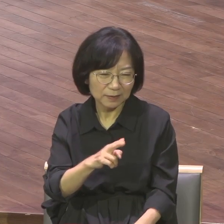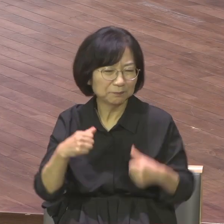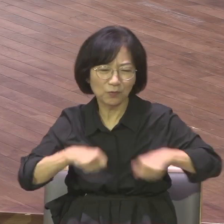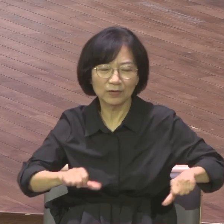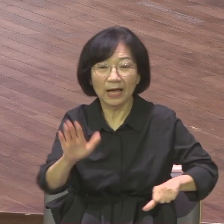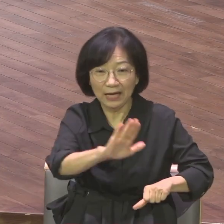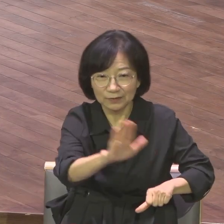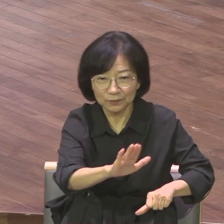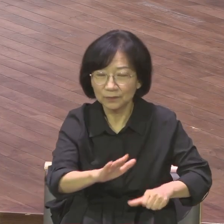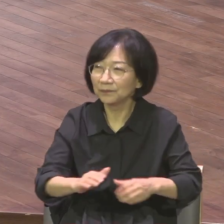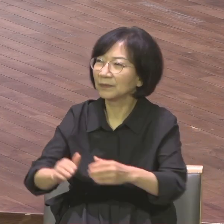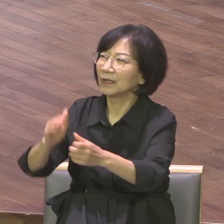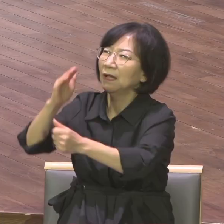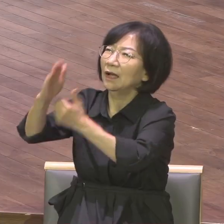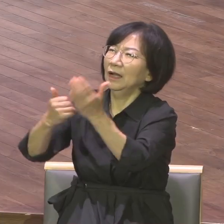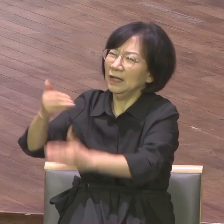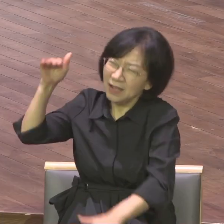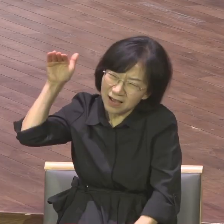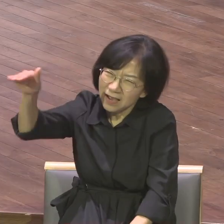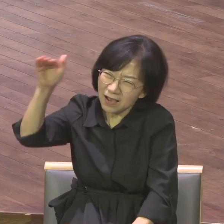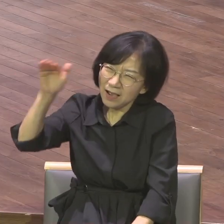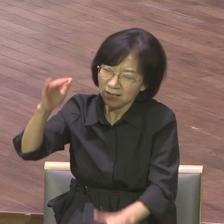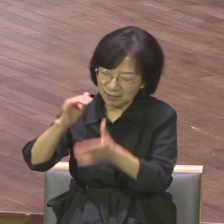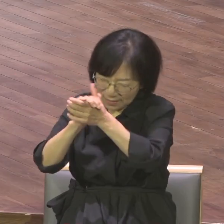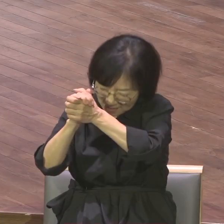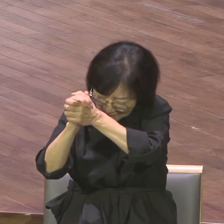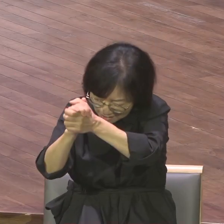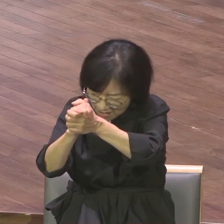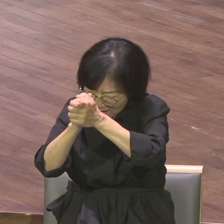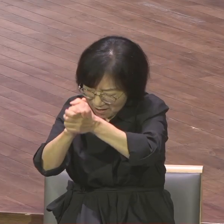것을 내려놓고 깊은 기도 속으로 들어갔어요.